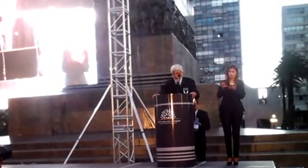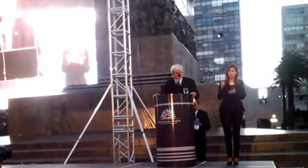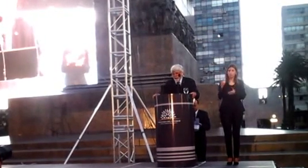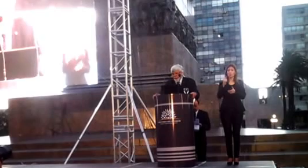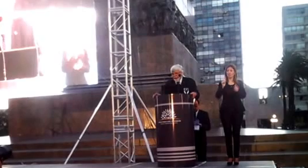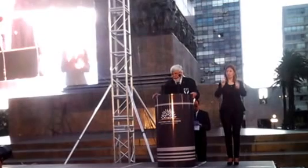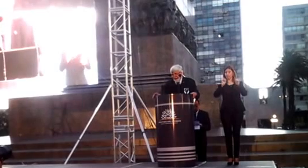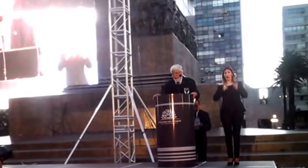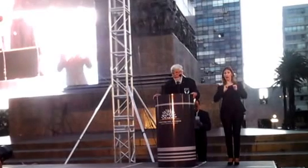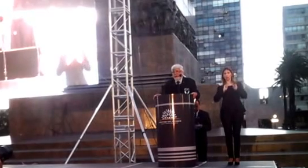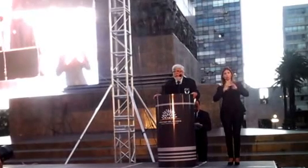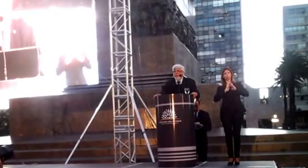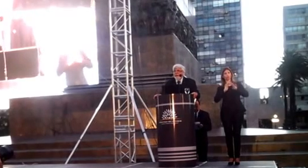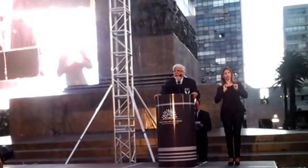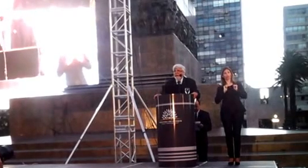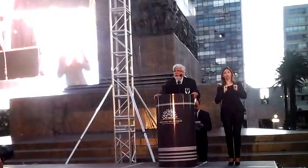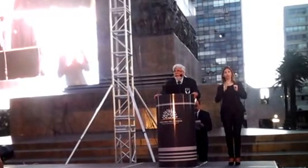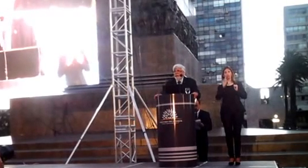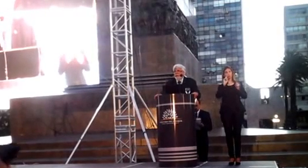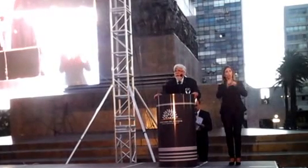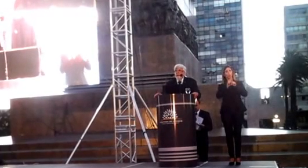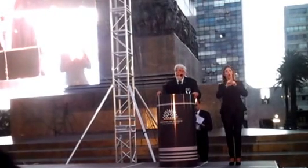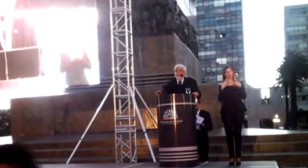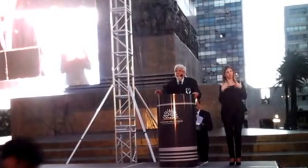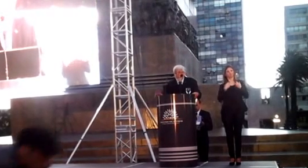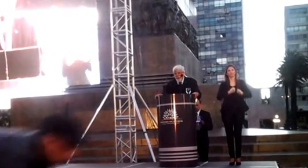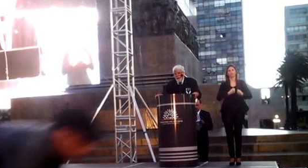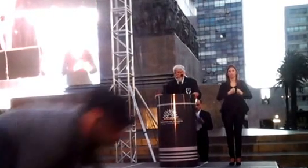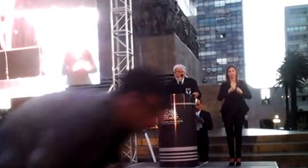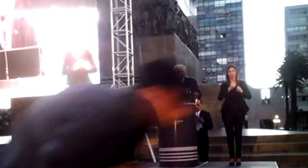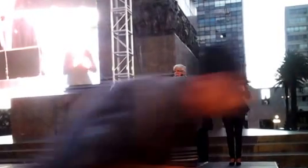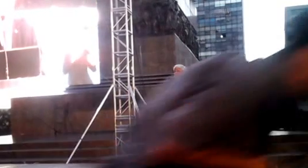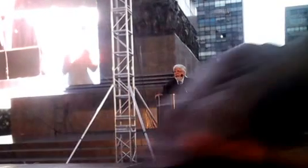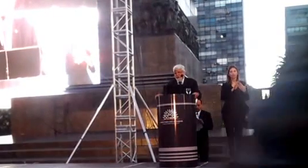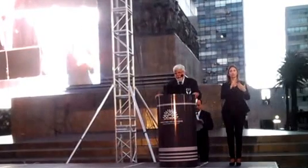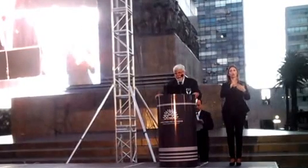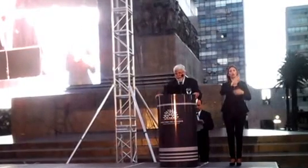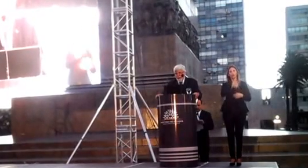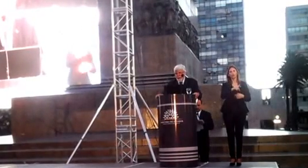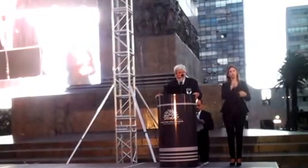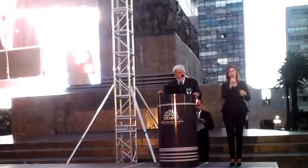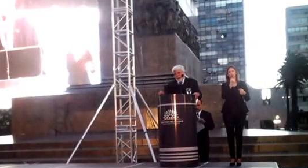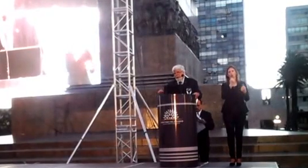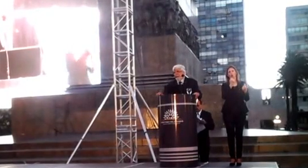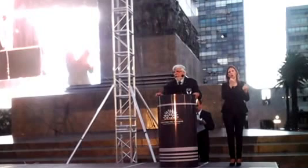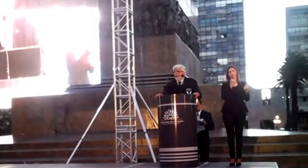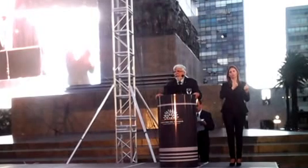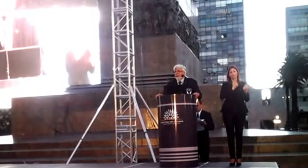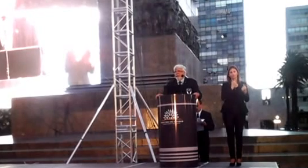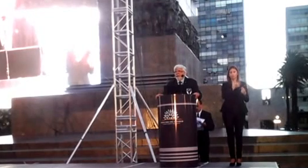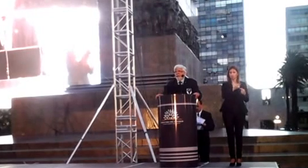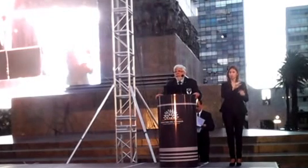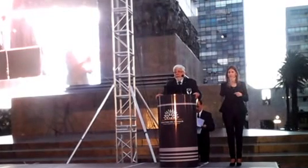descanso, se han enfrentado con delitos, con rapiñas, y han tenido